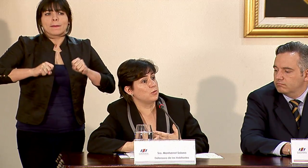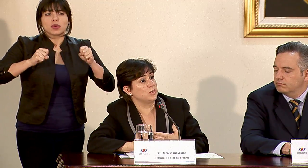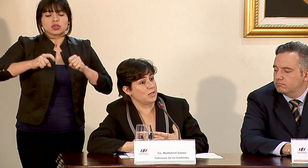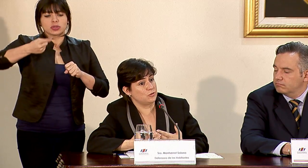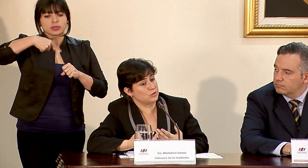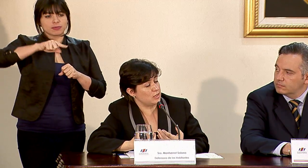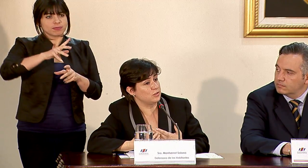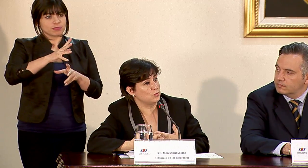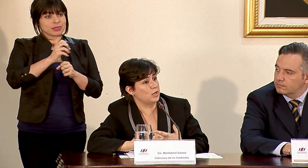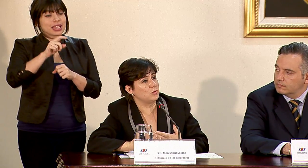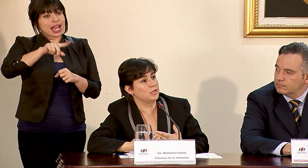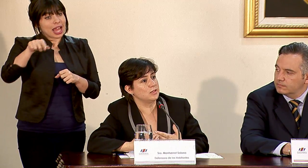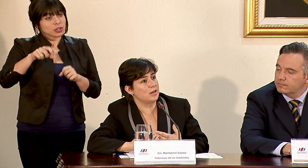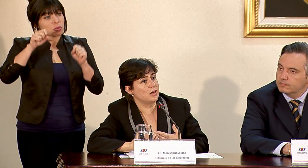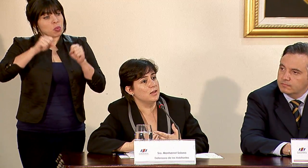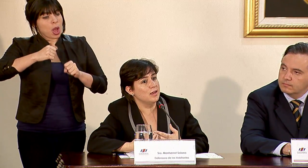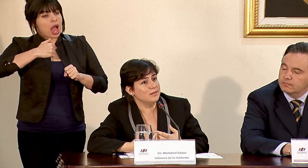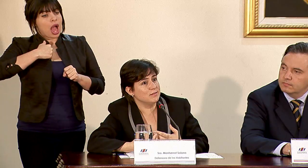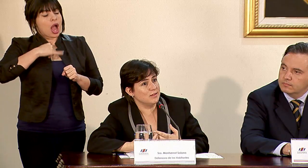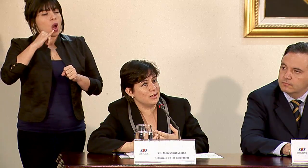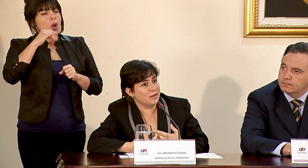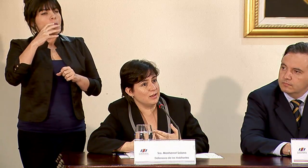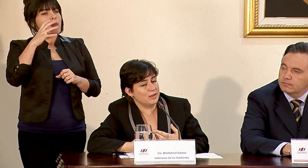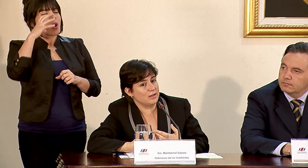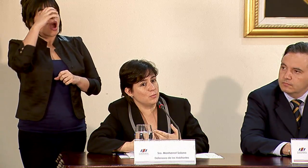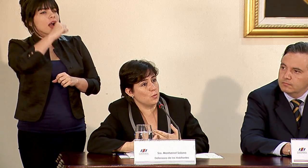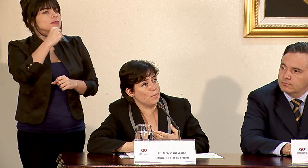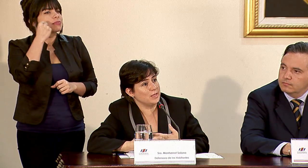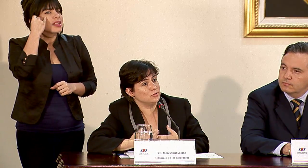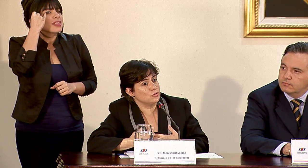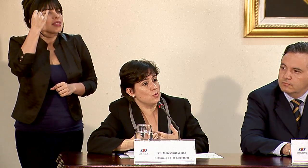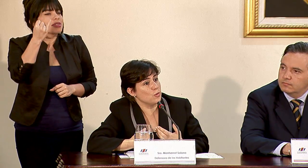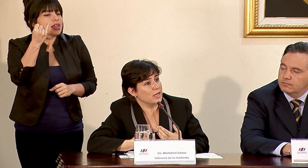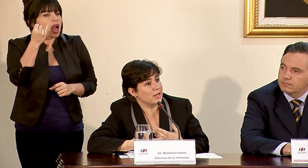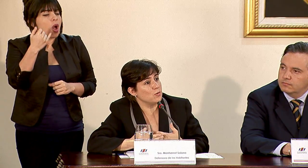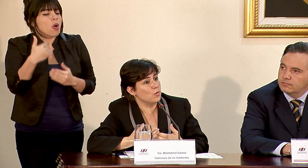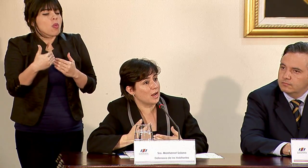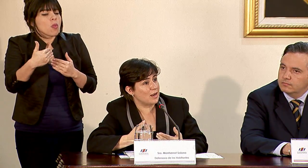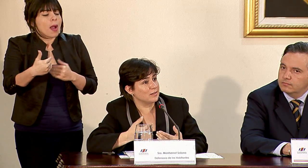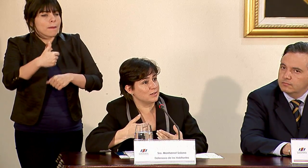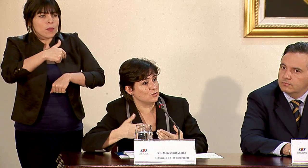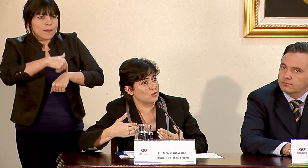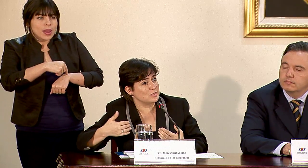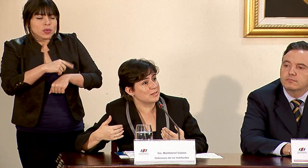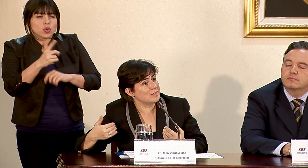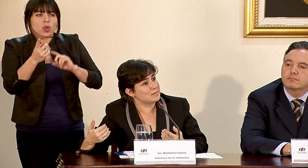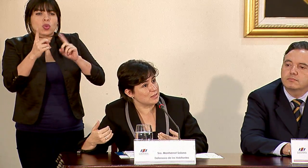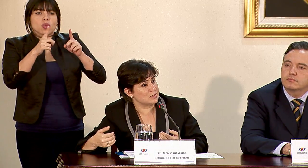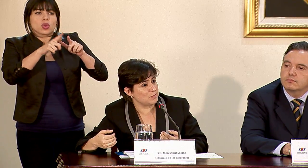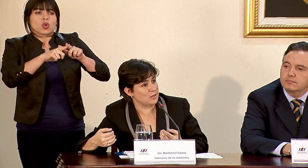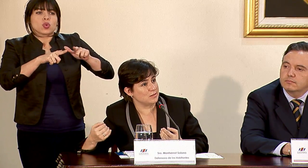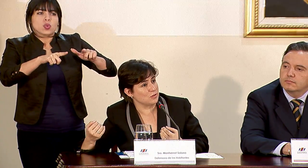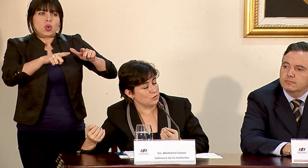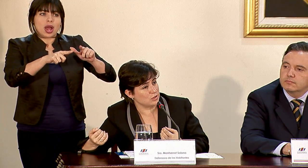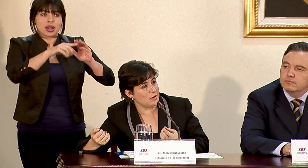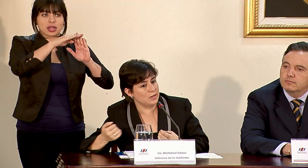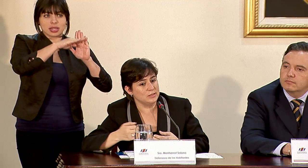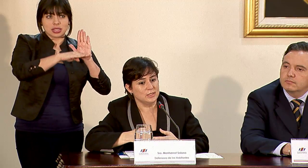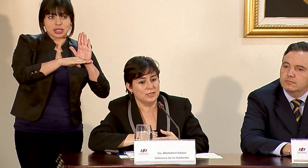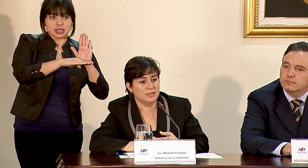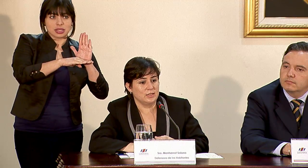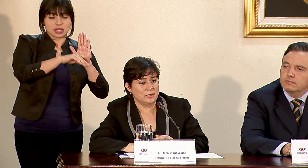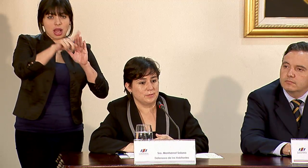ellos tuvieran, ellos y ellas tuvieran una idea del momento o en qué lugar dentro de esa lista de esperas se